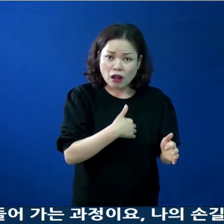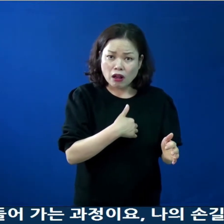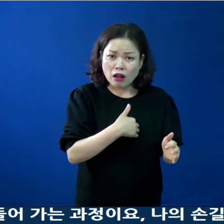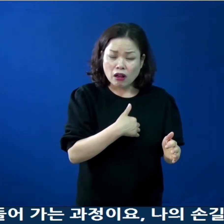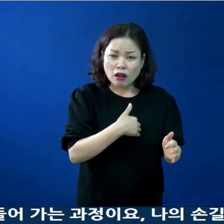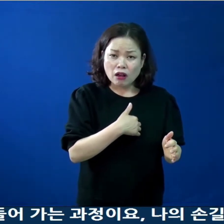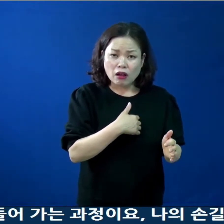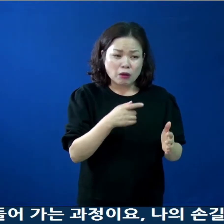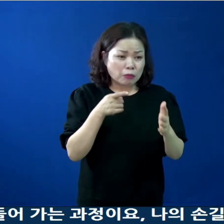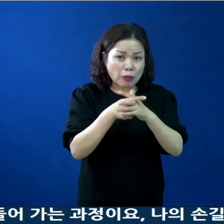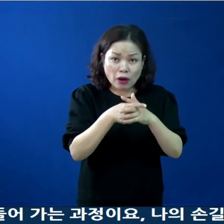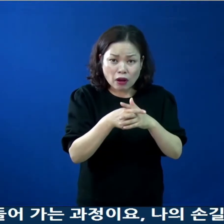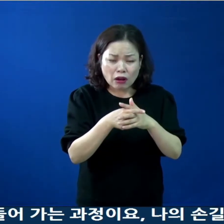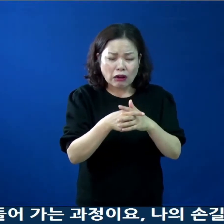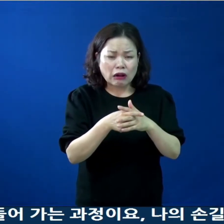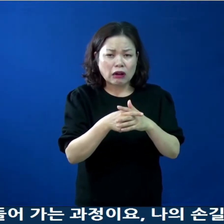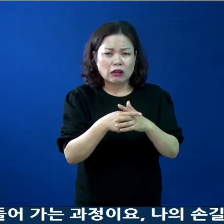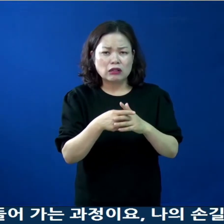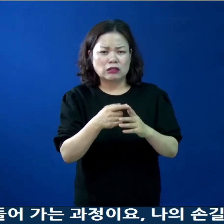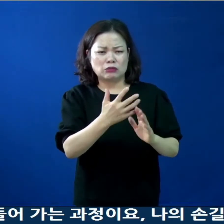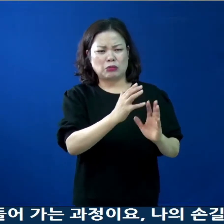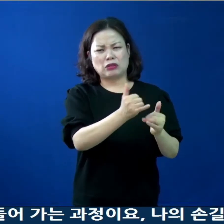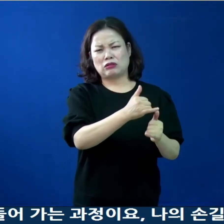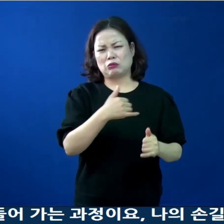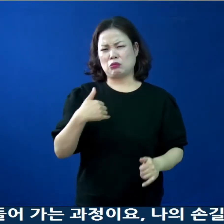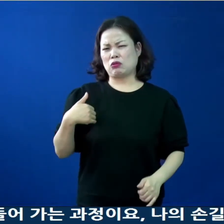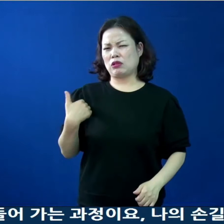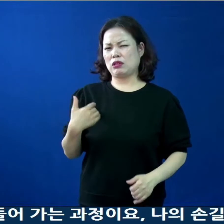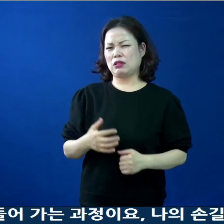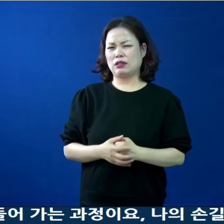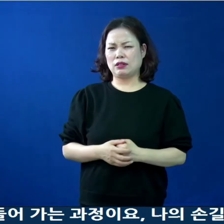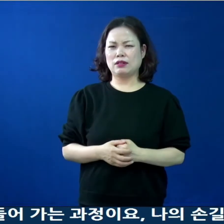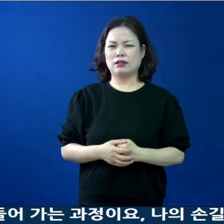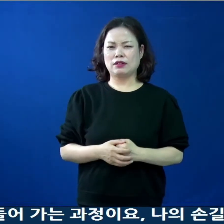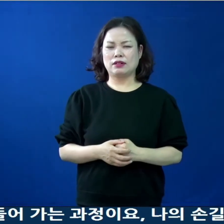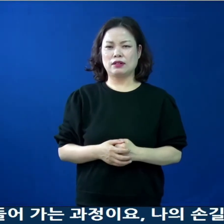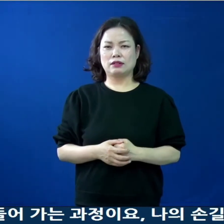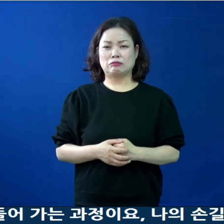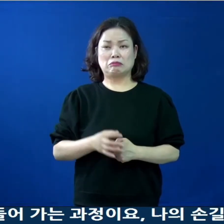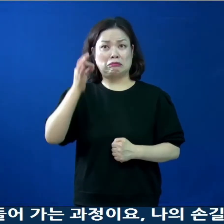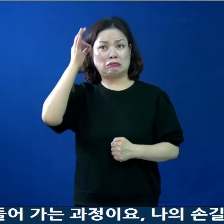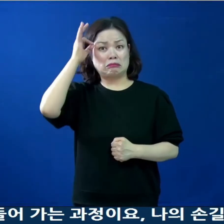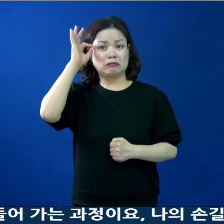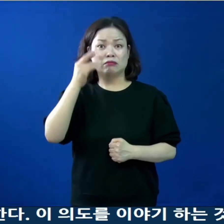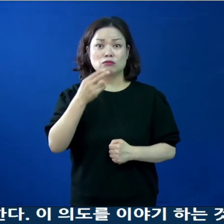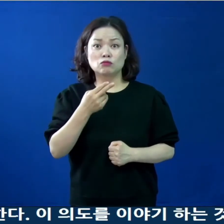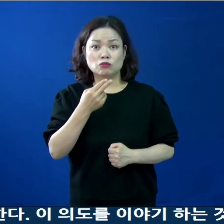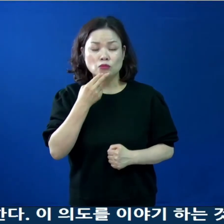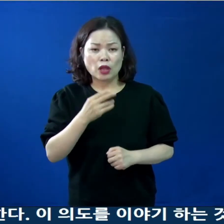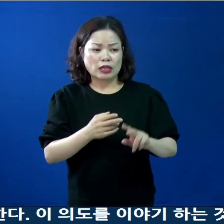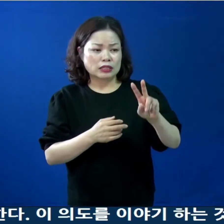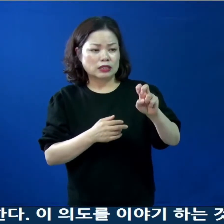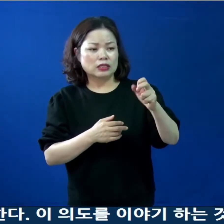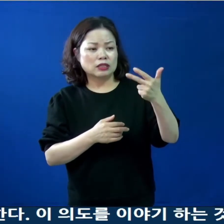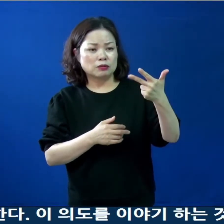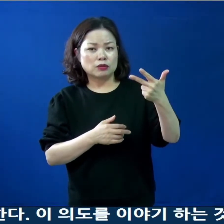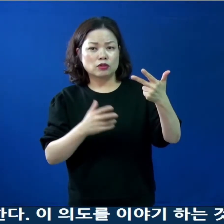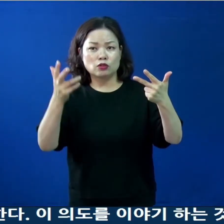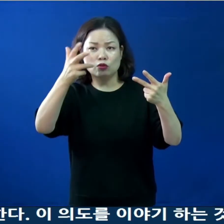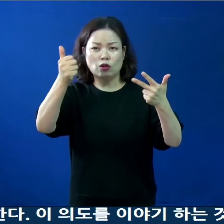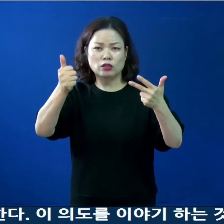이런 주님의 마음을 백성들은 깨닫지 못합니다. 그래서 27절 보니까 내 길은